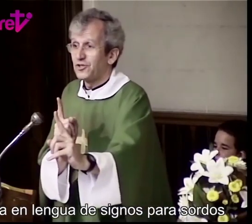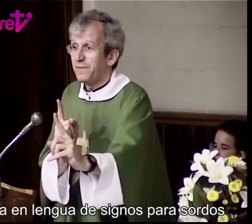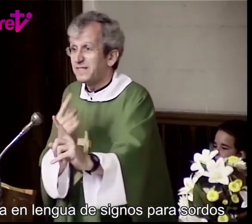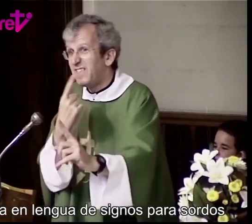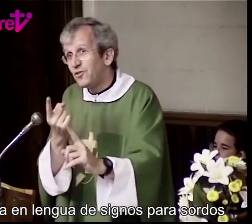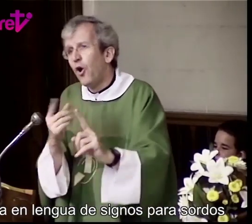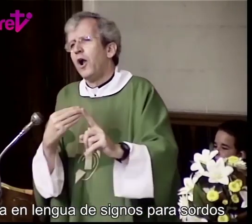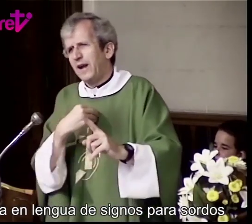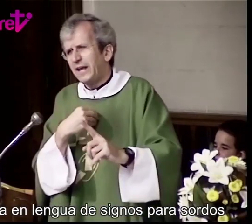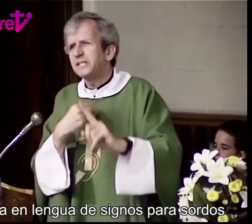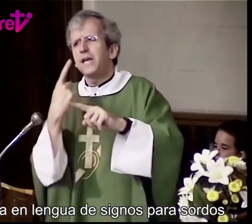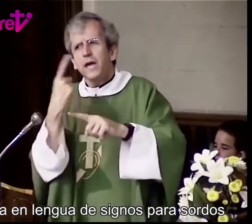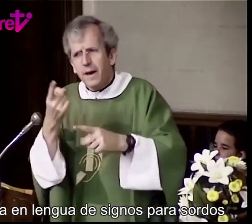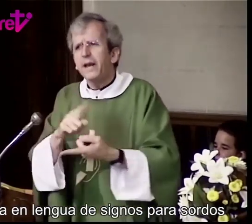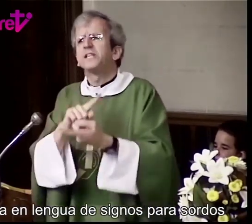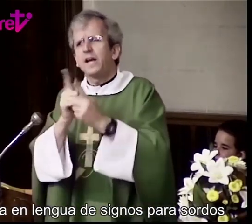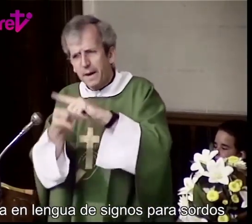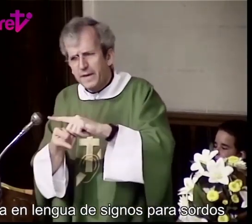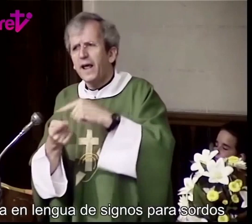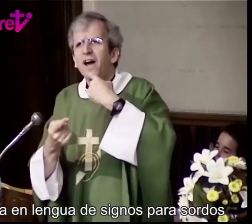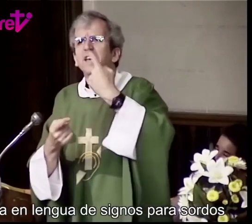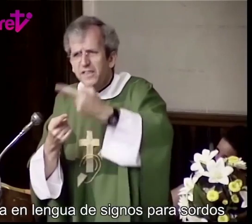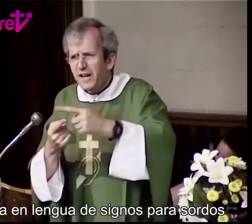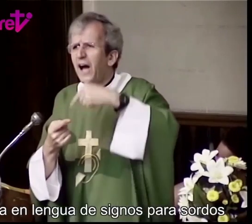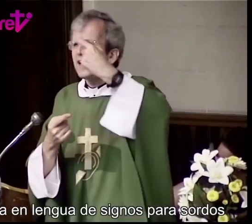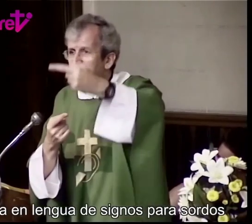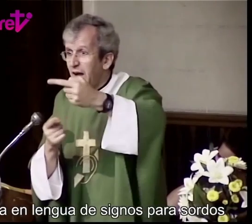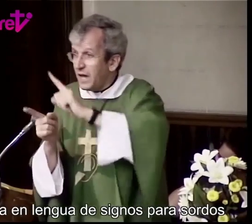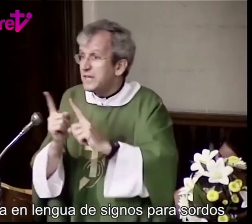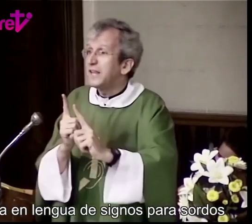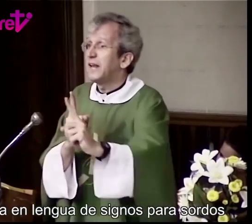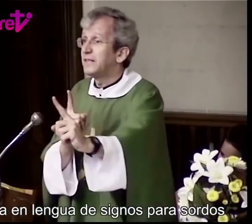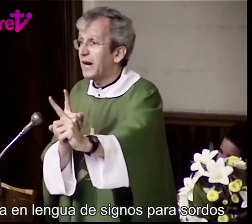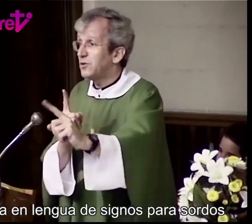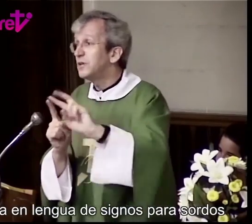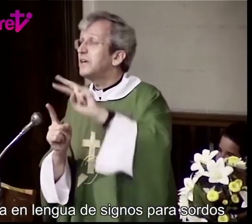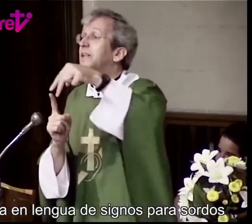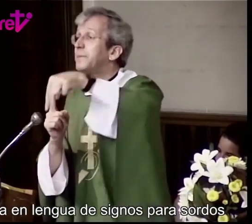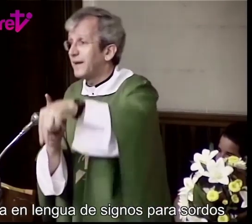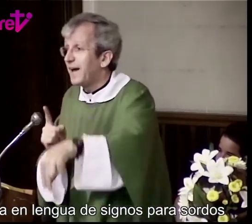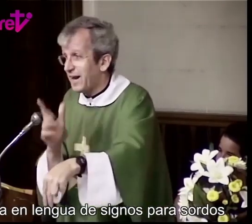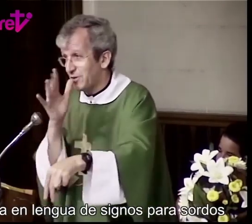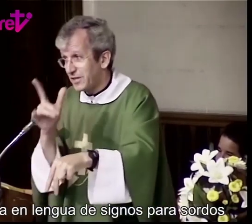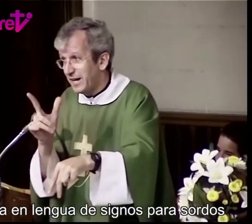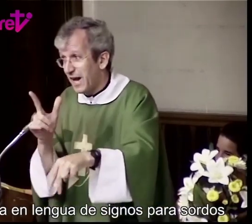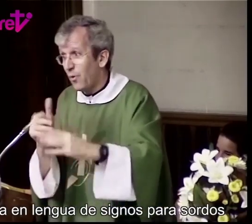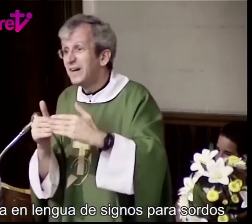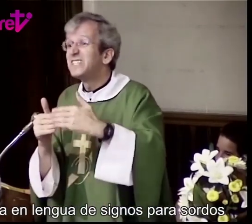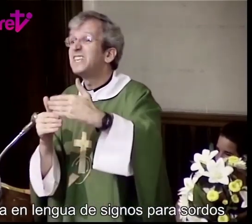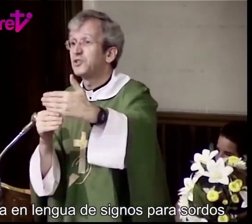más diciendo, la Iglesia, ya verás, cambiará y dirá, y adelantarnos y también caernos en el agua si nos